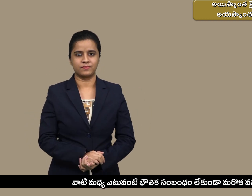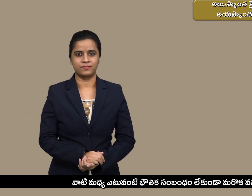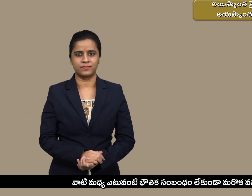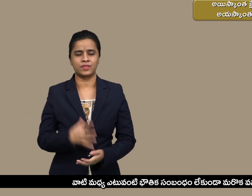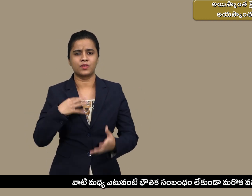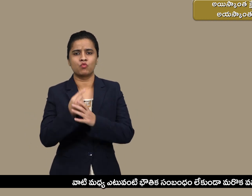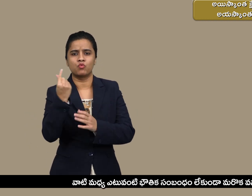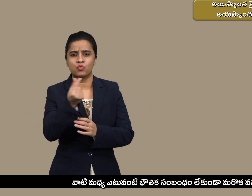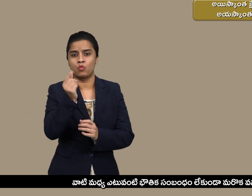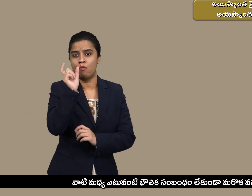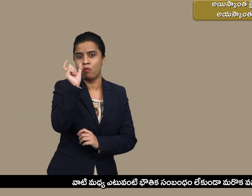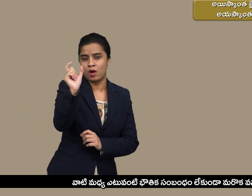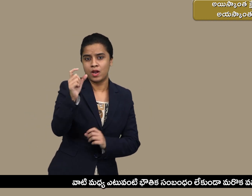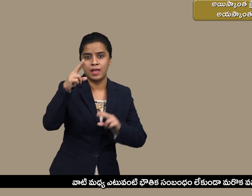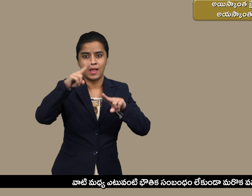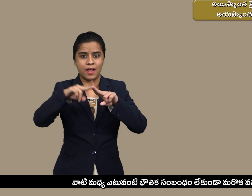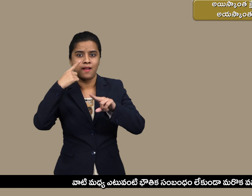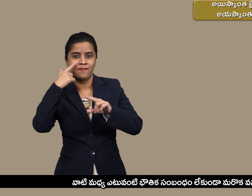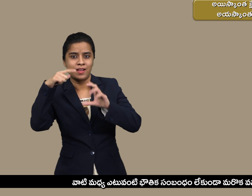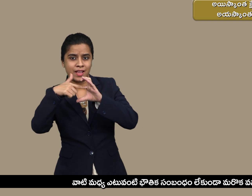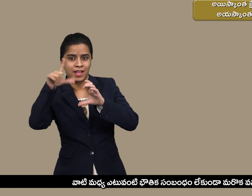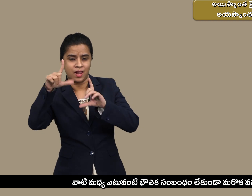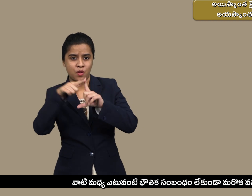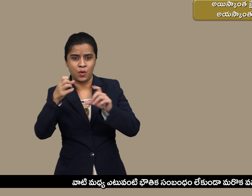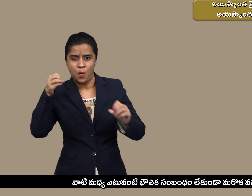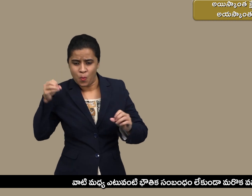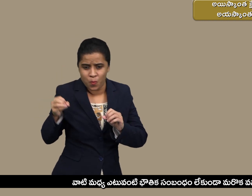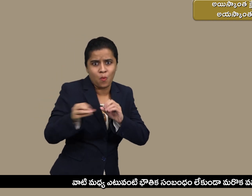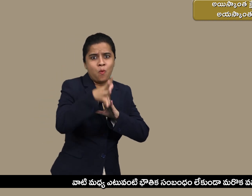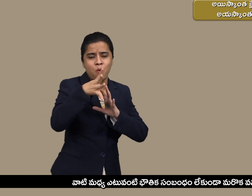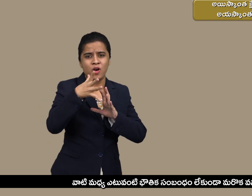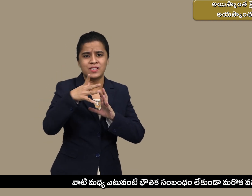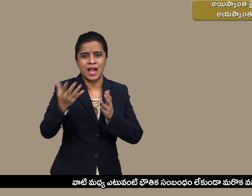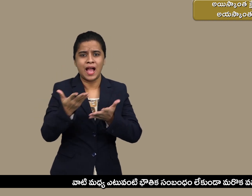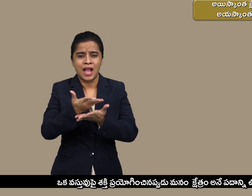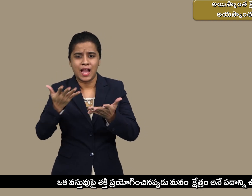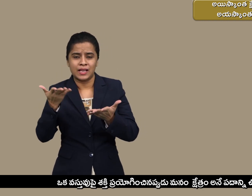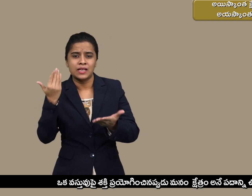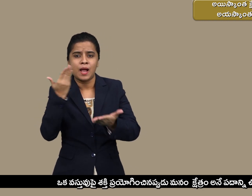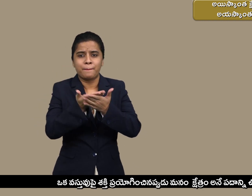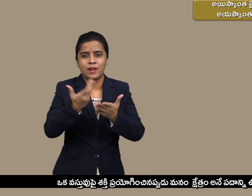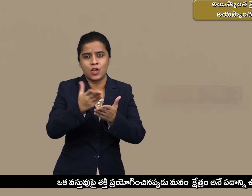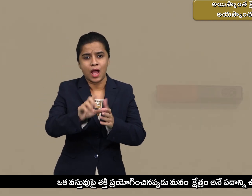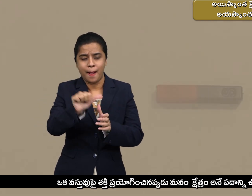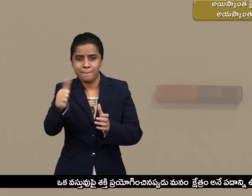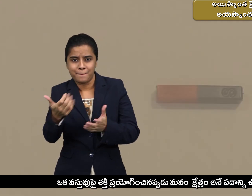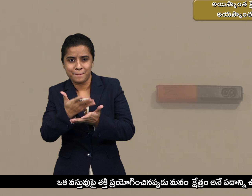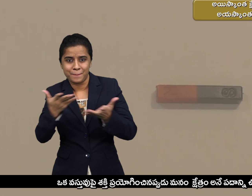వాటి మధ్య ఎటువంటి భౌతిక సంబంధం లేకుండా మరొక వస్తువు ద్వారా ఒక వస్తువుపై శక్తి